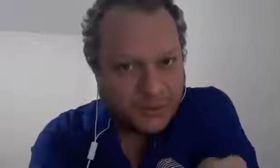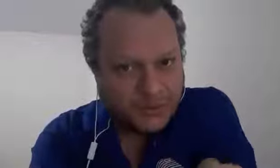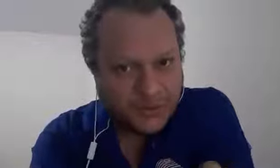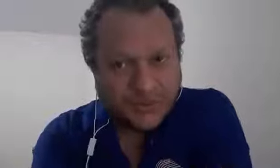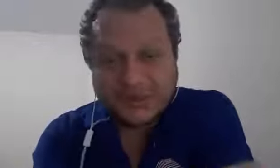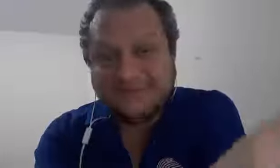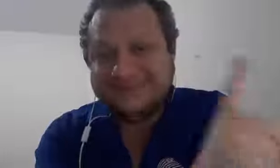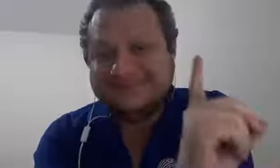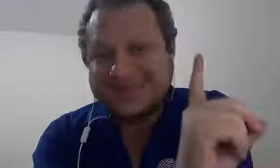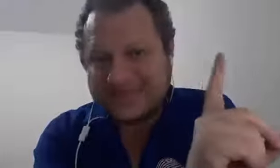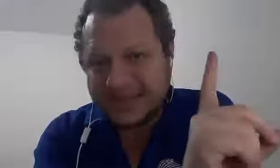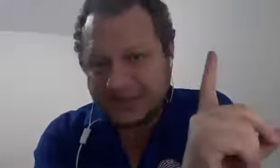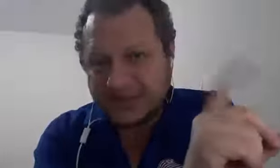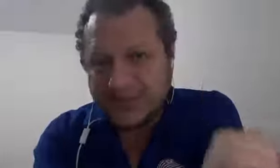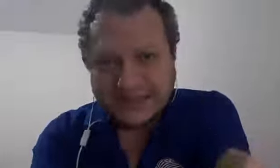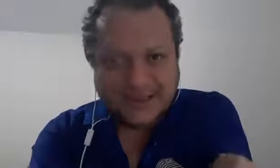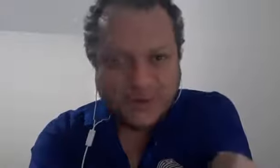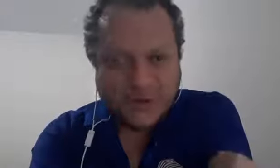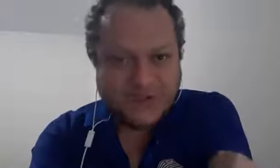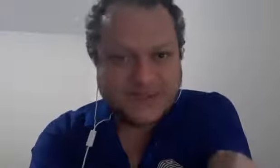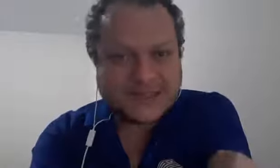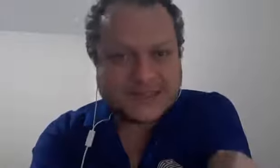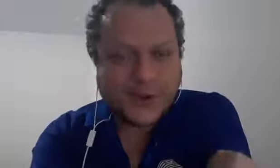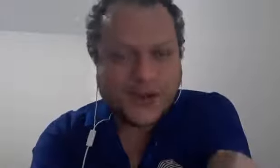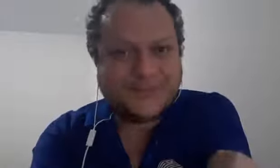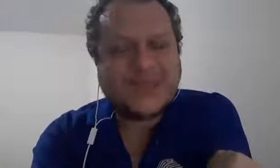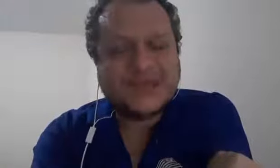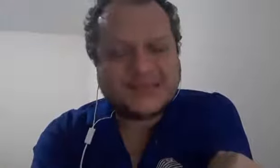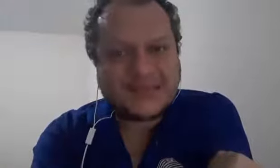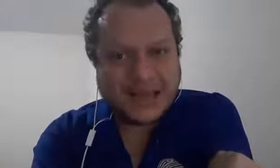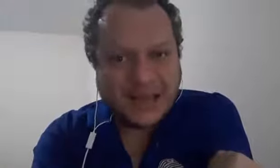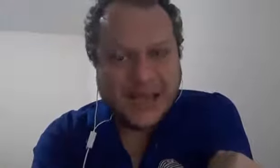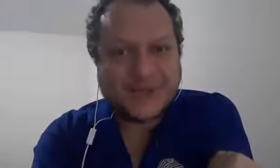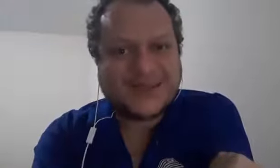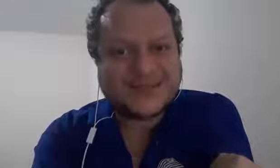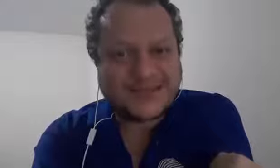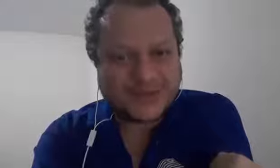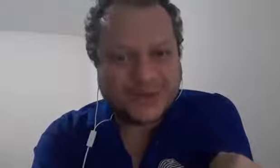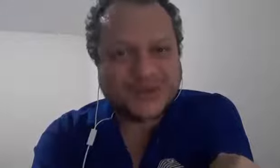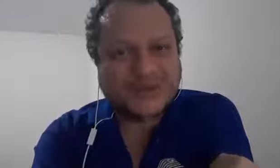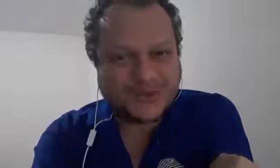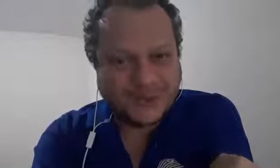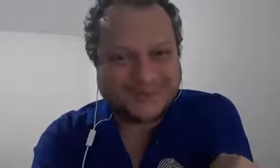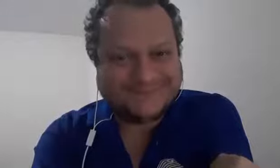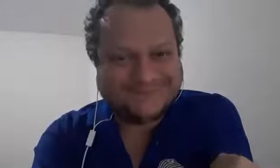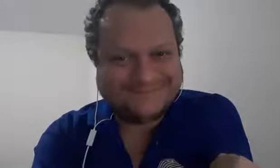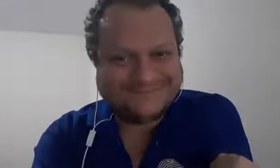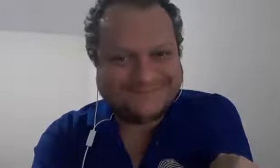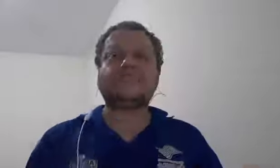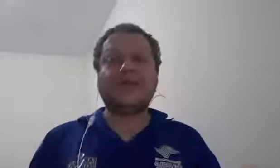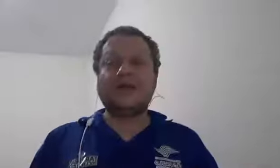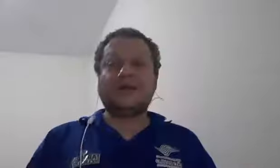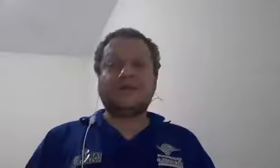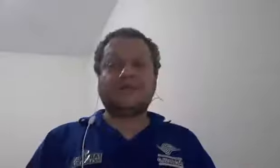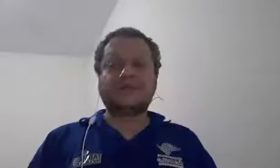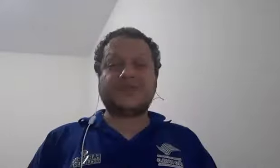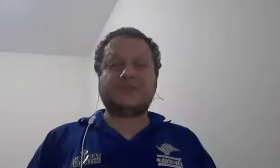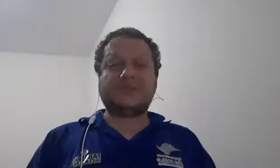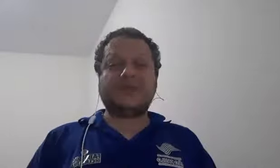um todo. Certo? Então, com vocês agora, sinalário das estações de metrô. Então, vamos lá, então, para a